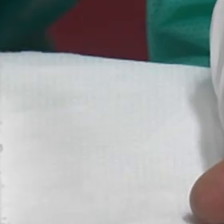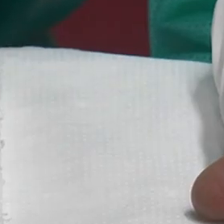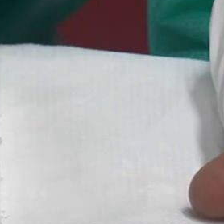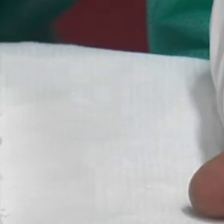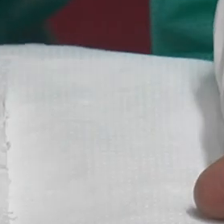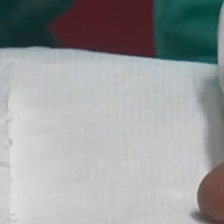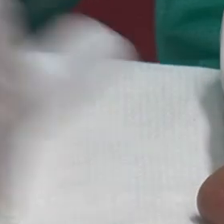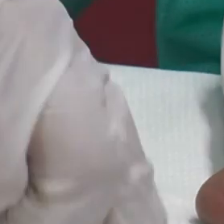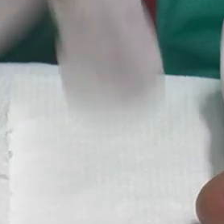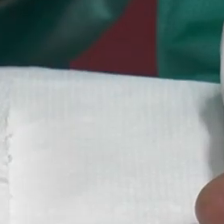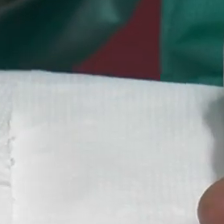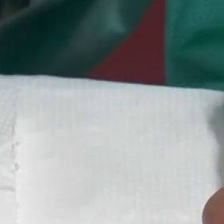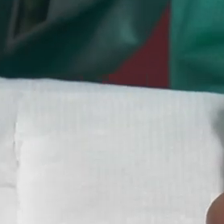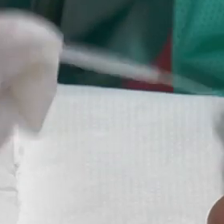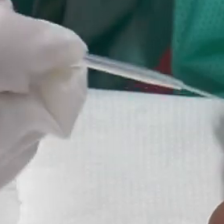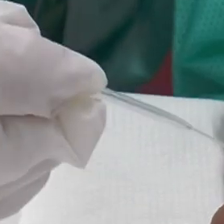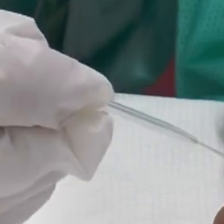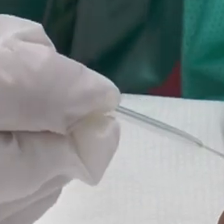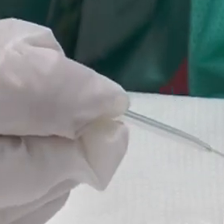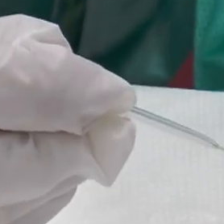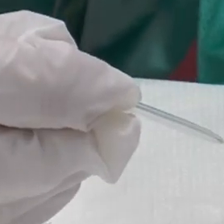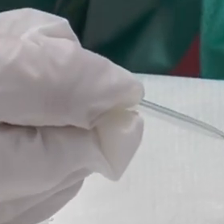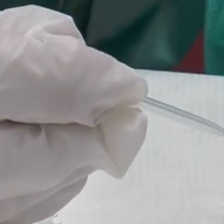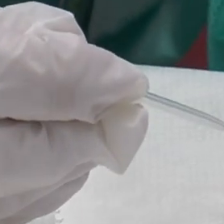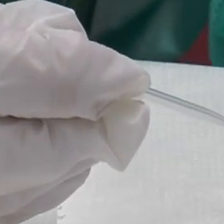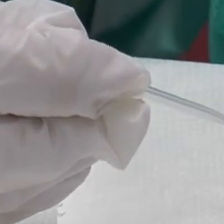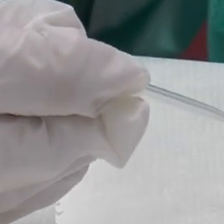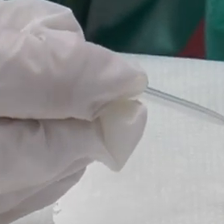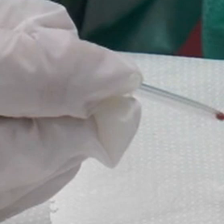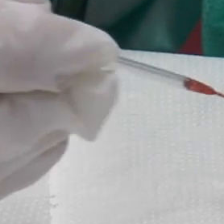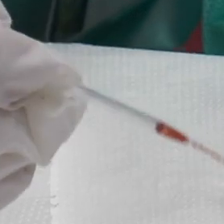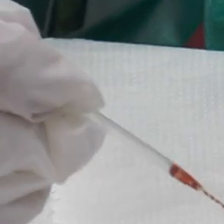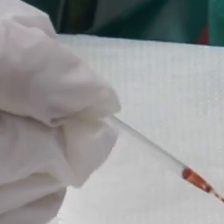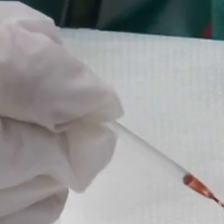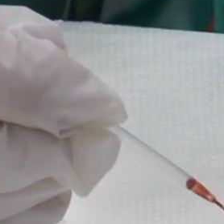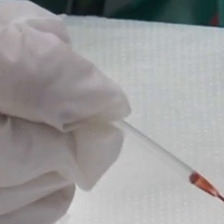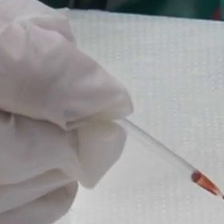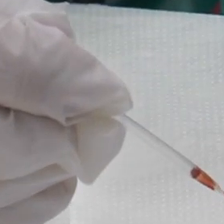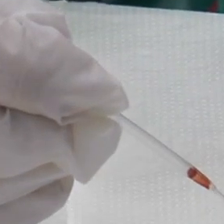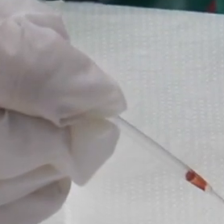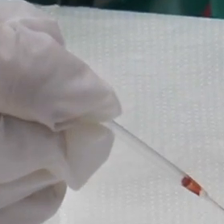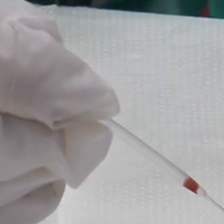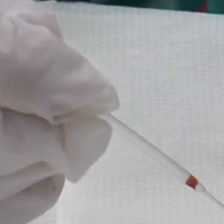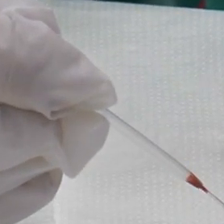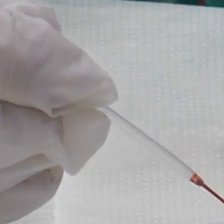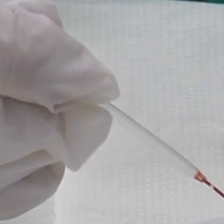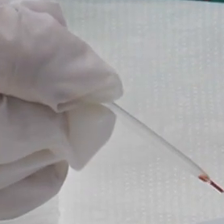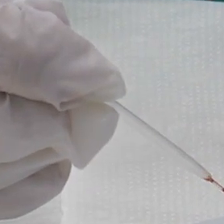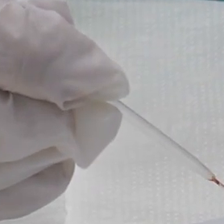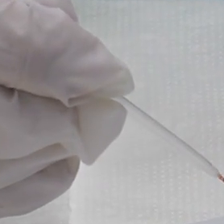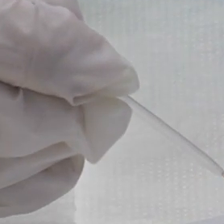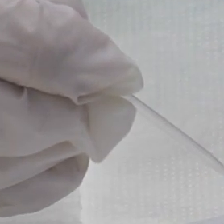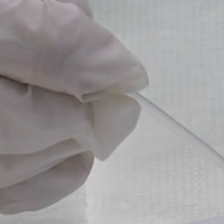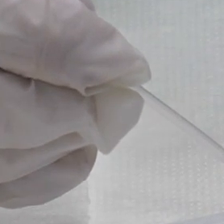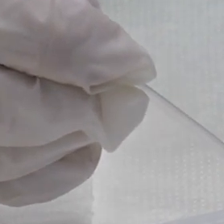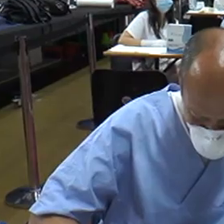esponenziale dei tamponi, che si sono decuplicati, permette di rintracciare più casi. L'abbassamento dell'età media del contagio provoca meno danni.